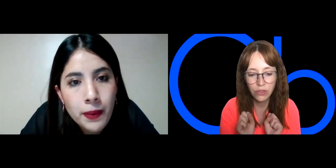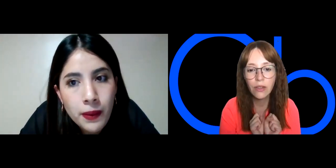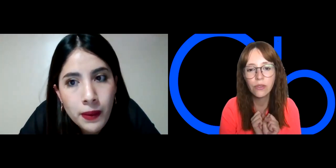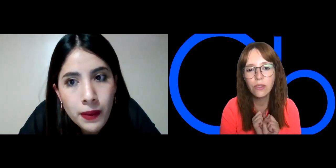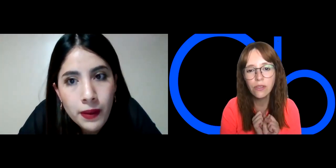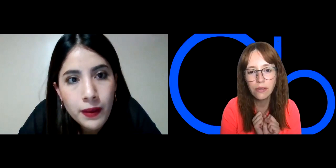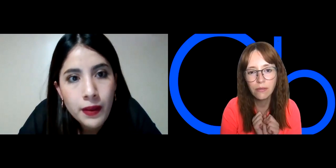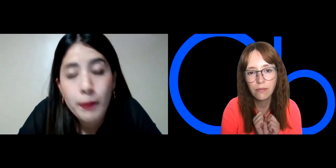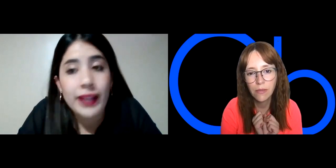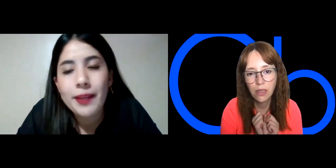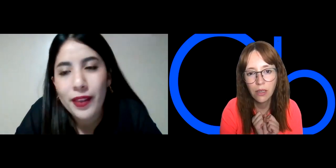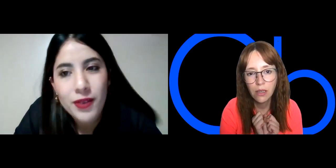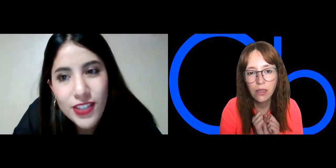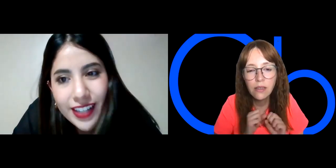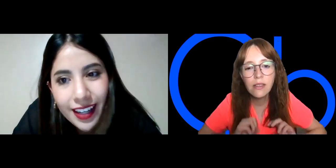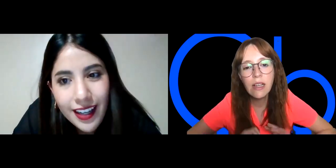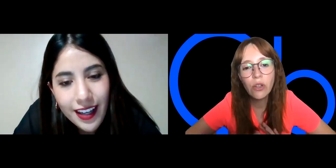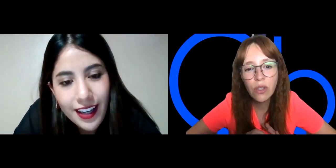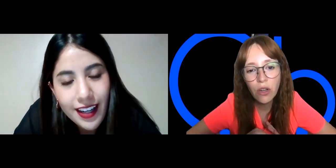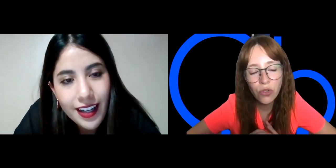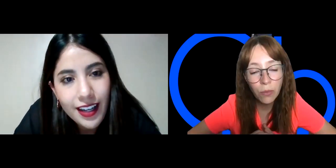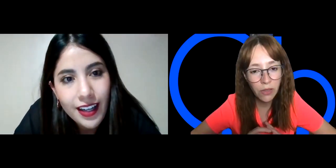con los dedos, ¿no? Mande, perdón, no escuché.